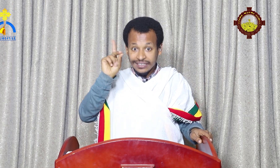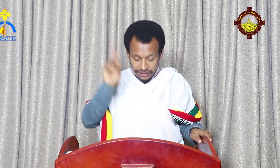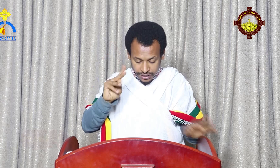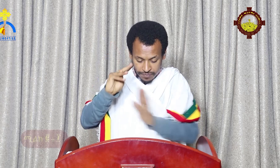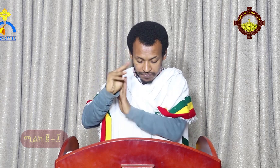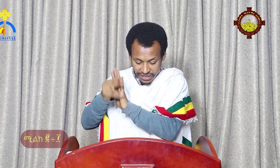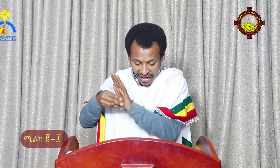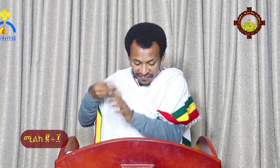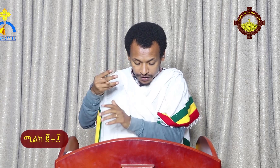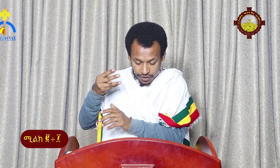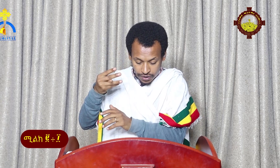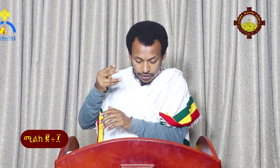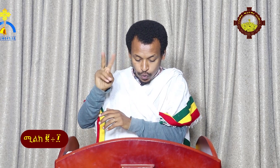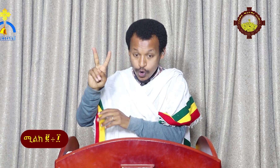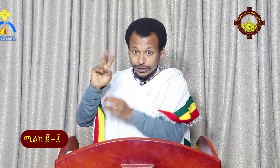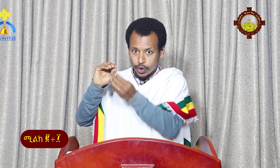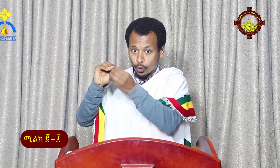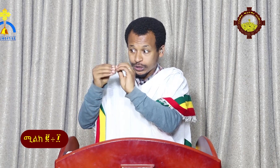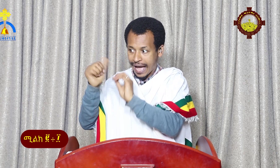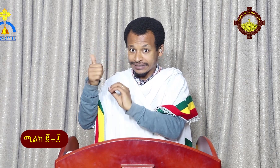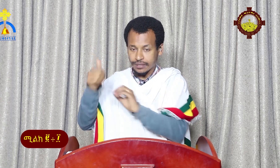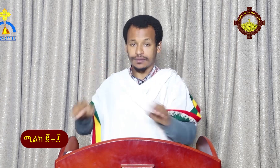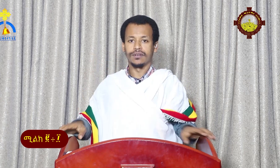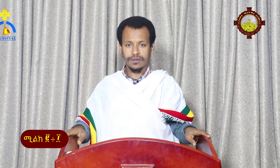ሚልኪያስ ምዕራፍ 2 ቁጥር 10